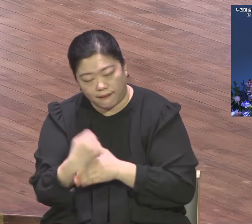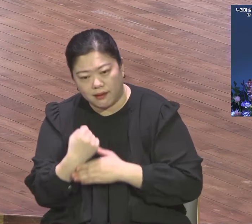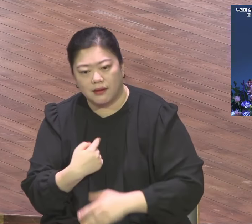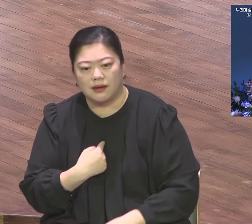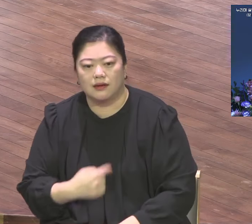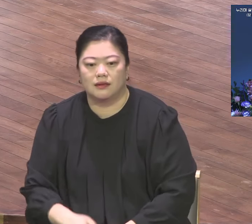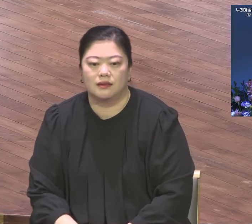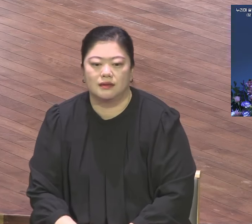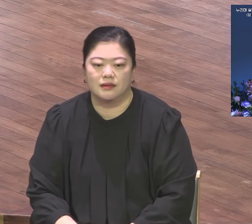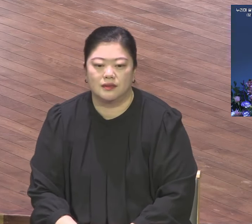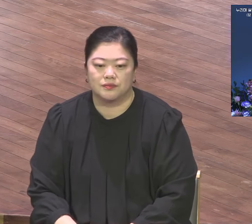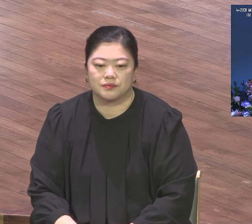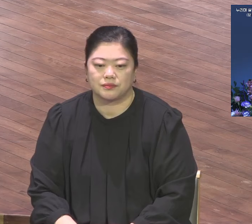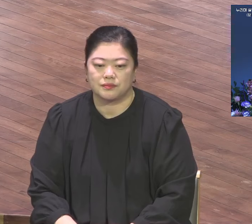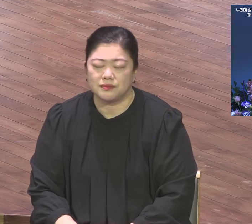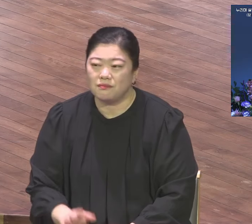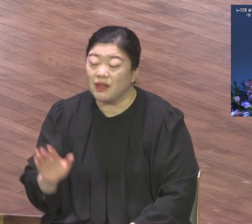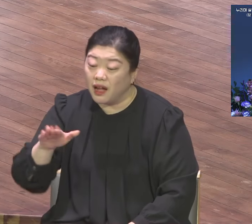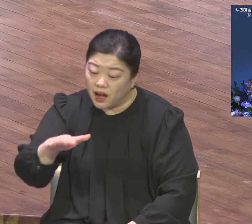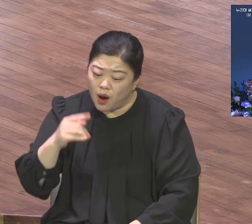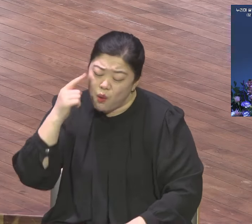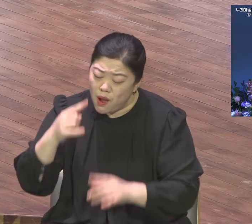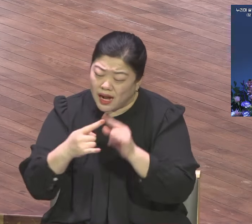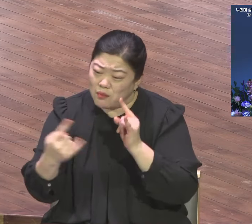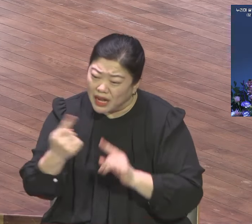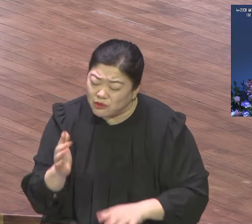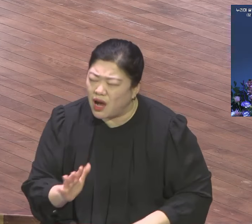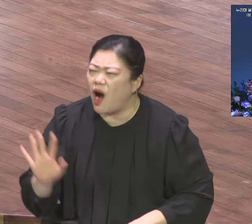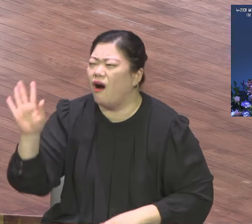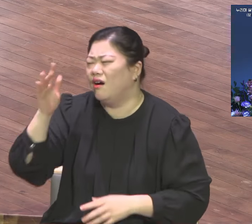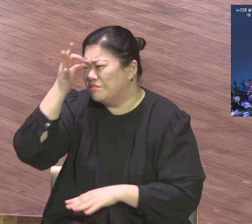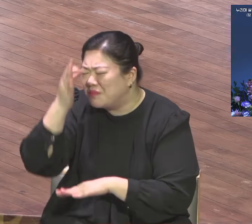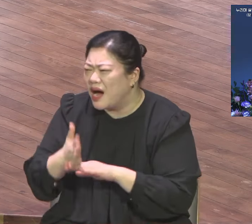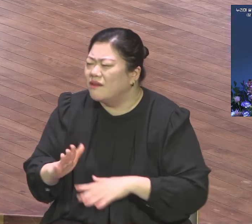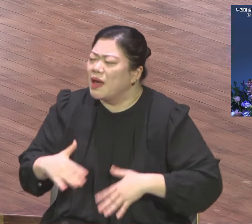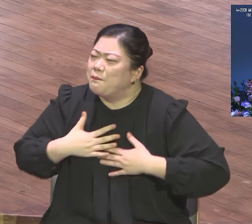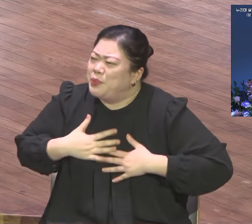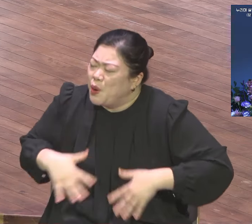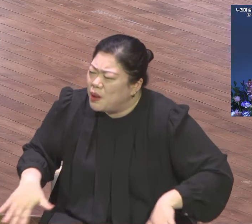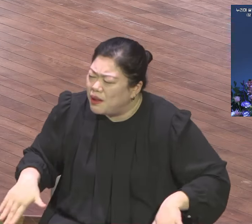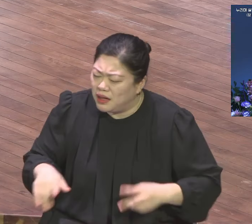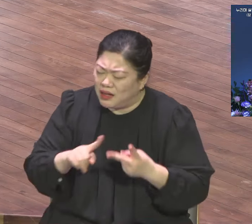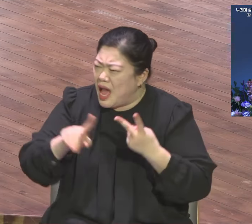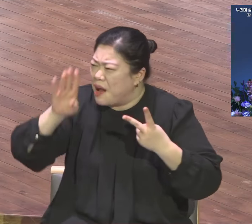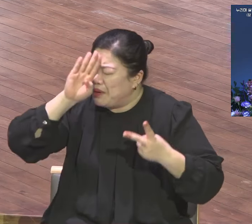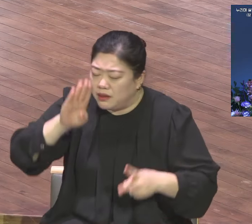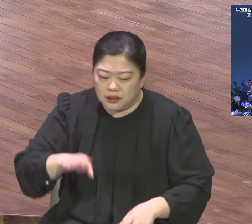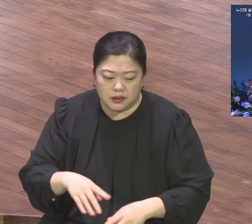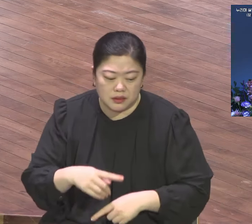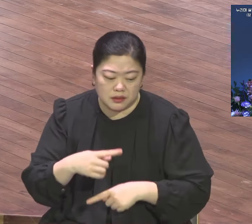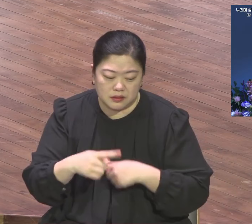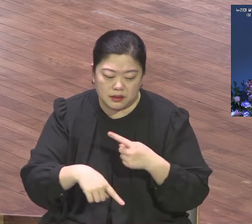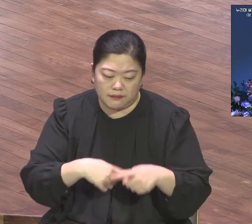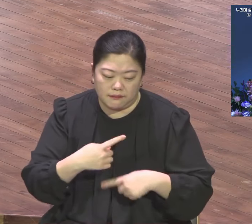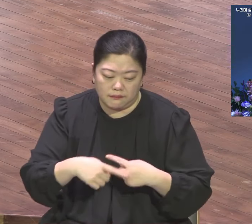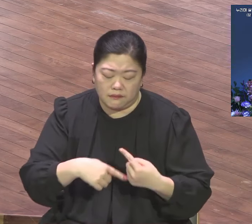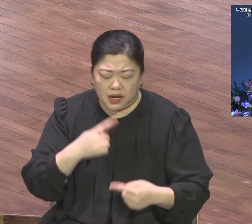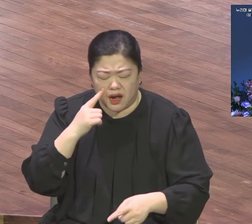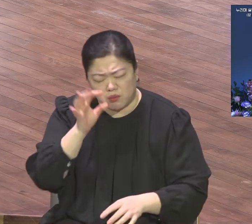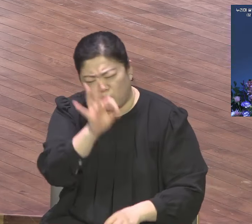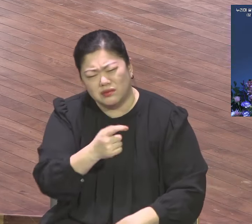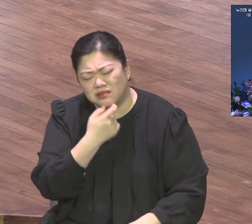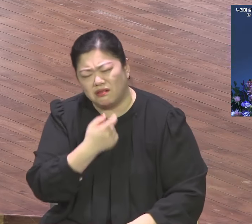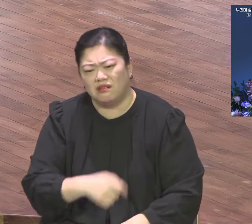캠프 피곤해서 자기 몸 하나 갖추기도 힘든데 자꾸 무슨 말을 하면 막 피곤해. 어떤